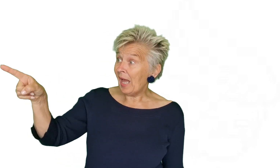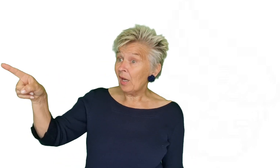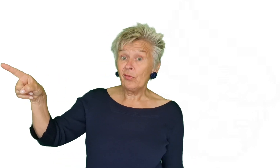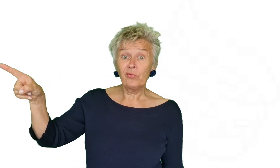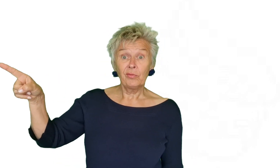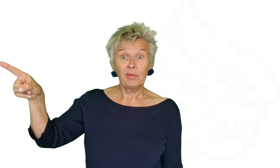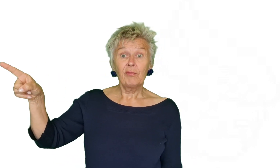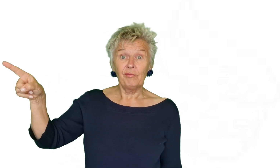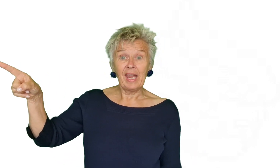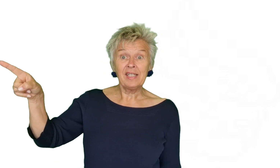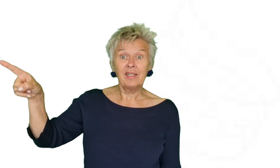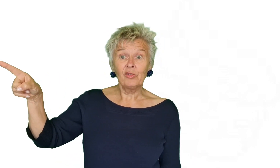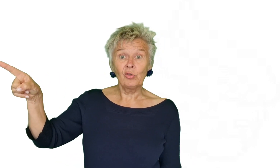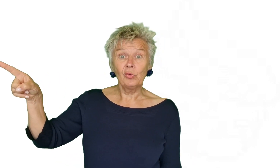12 wijzen naartoe.